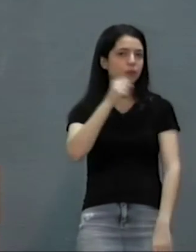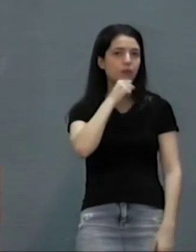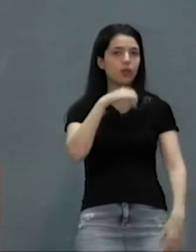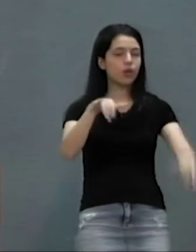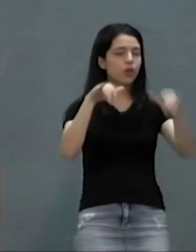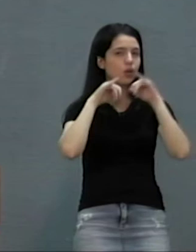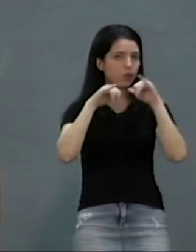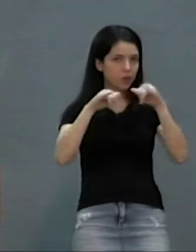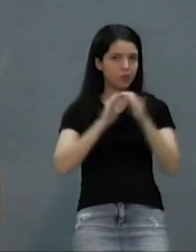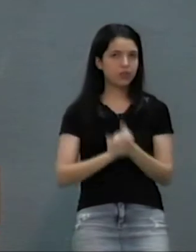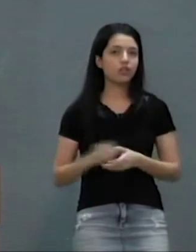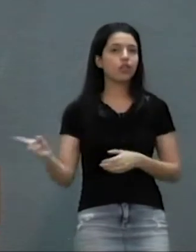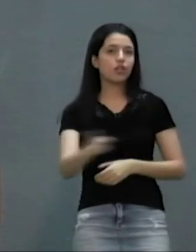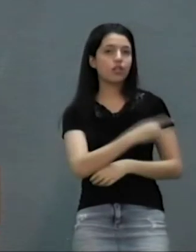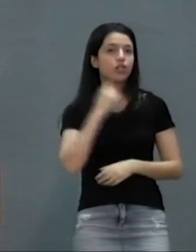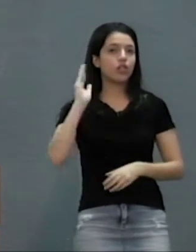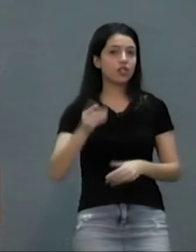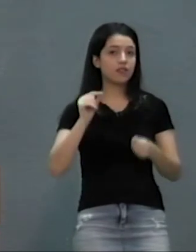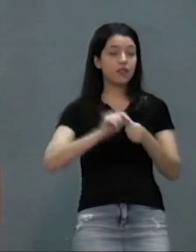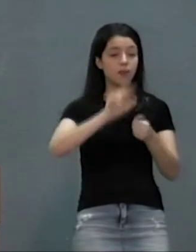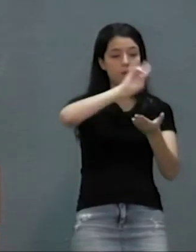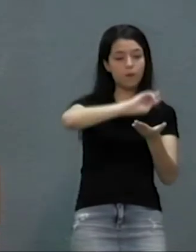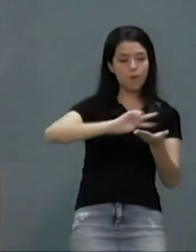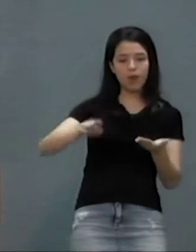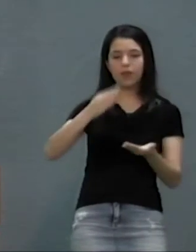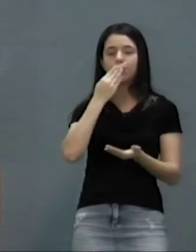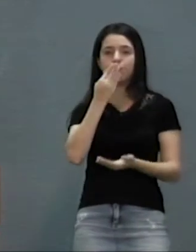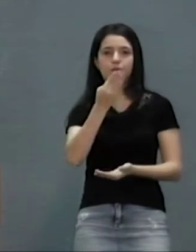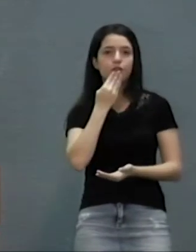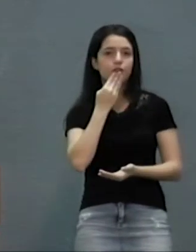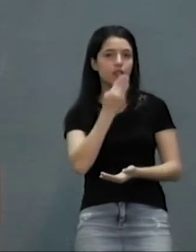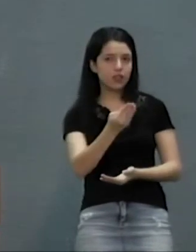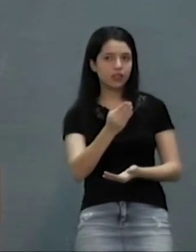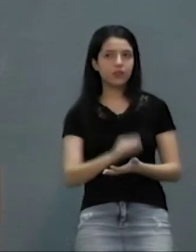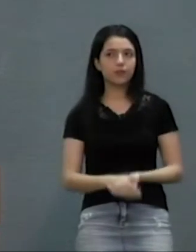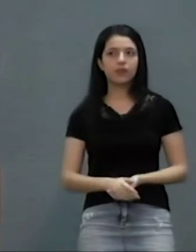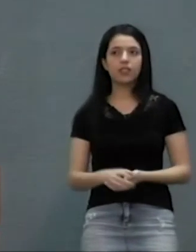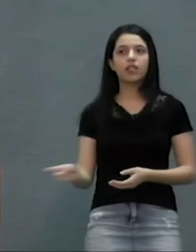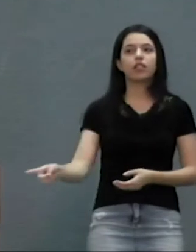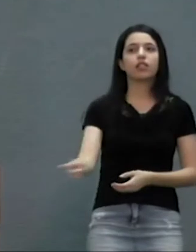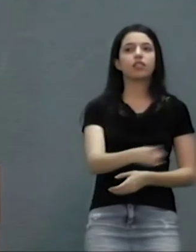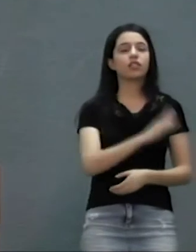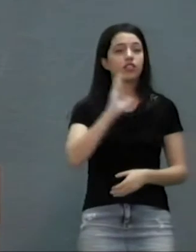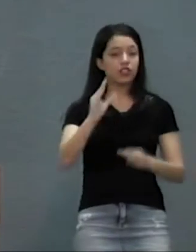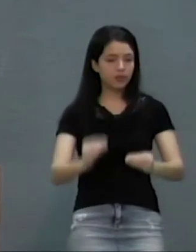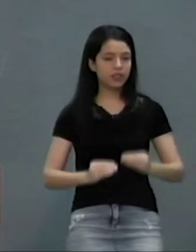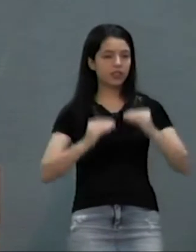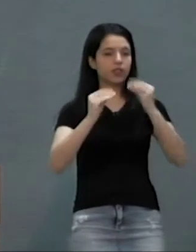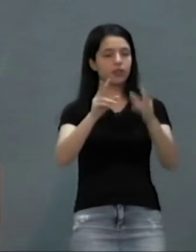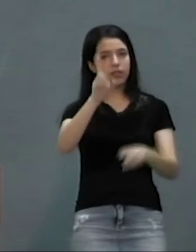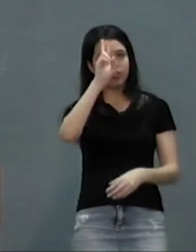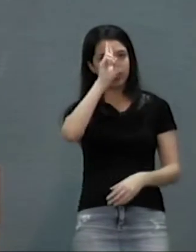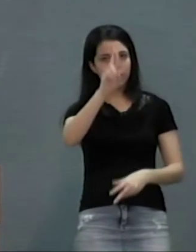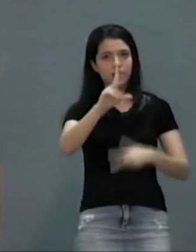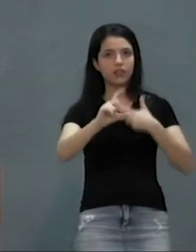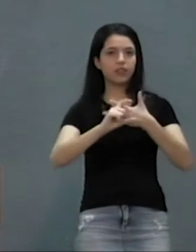nós já fizemos vários pedidos, né, está com a nossa chefe do executivo lá, para que ela possa fazer esse trabalho, e